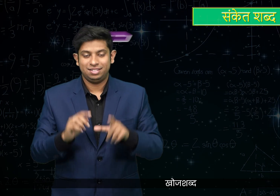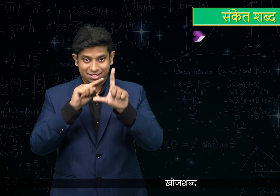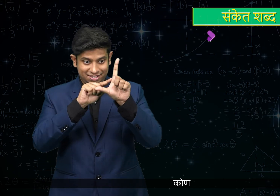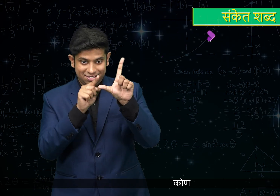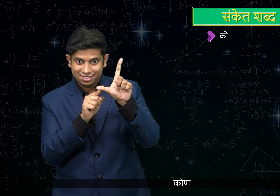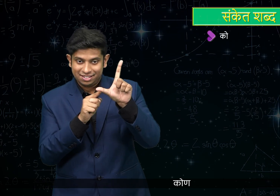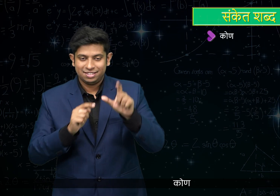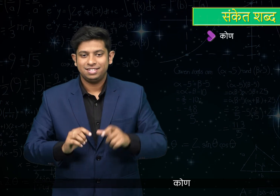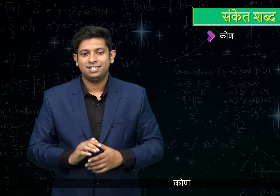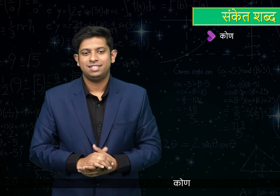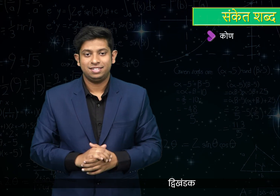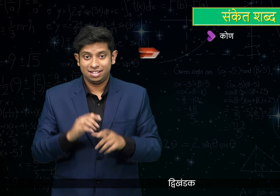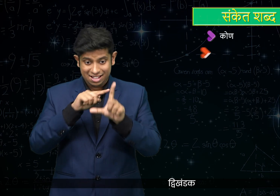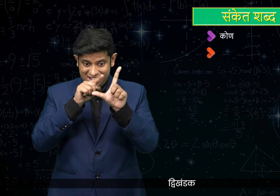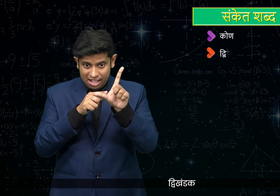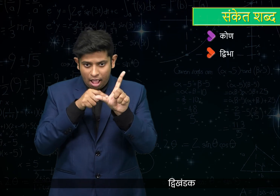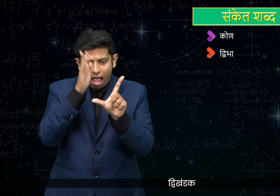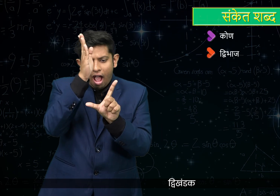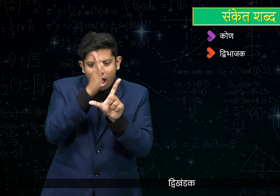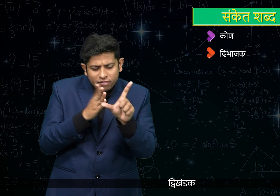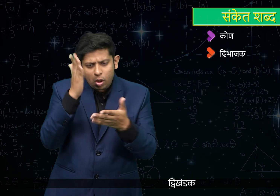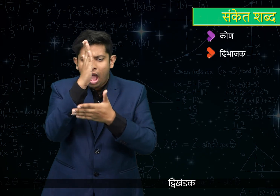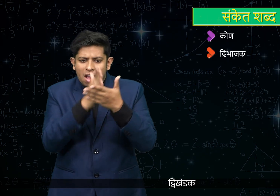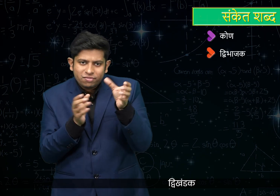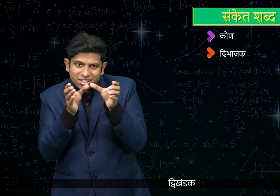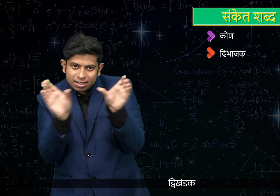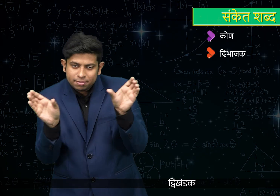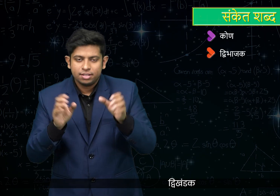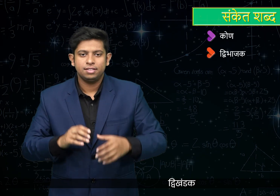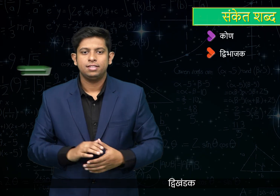शब्द: कोण, द्विखंडक,